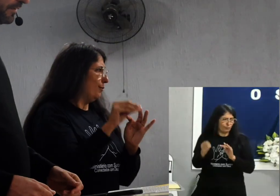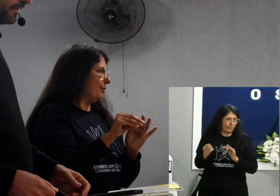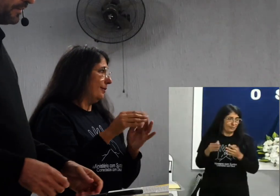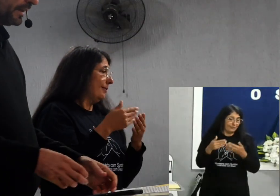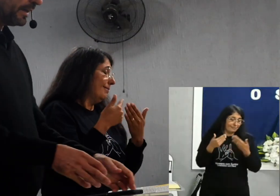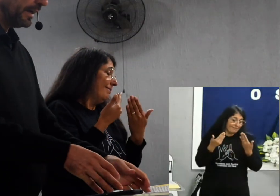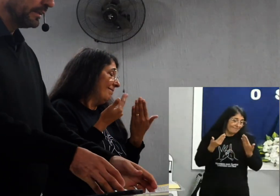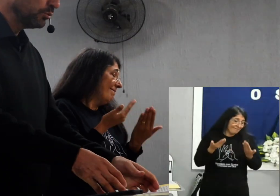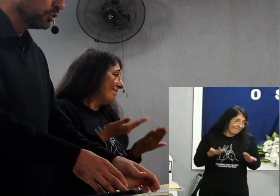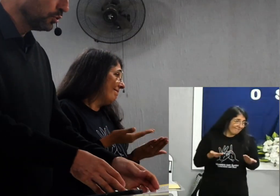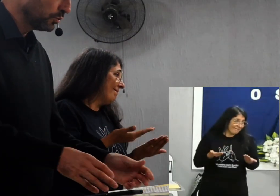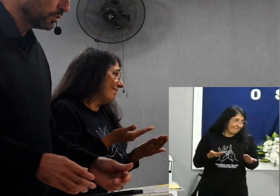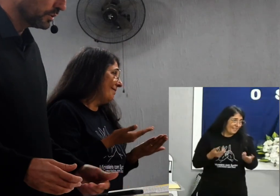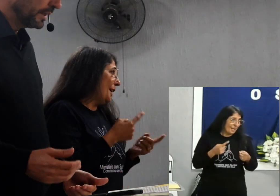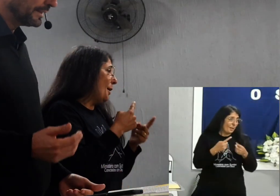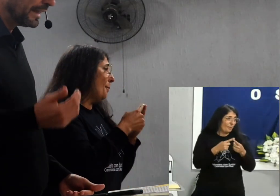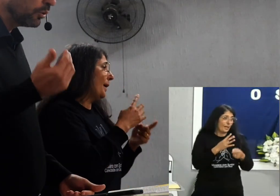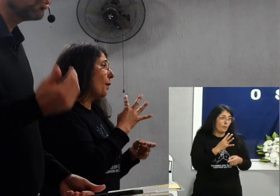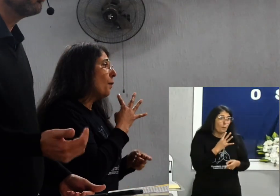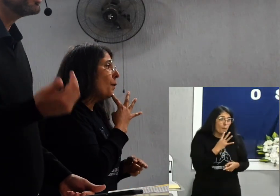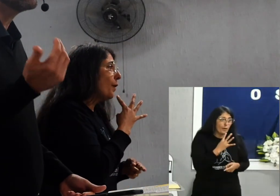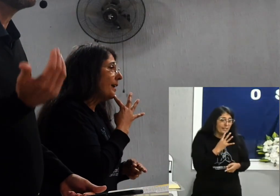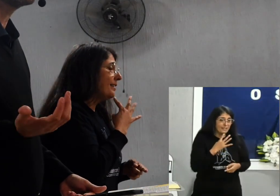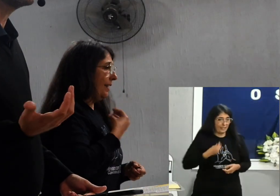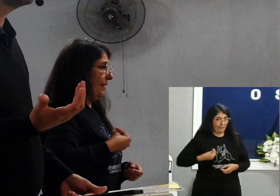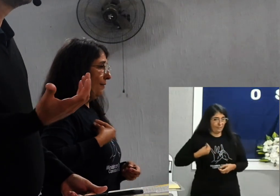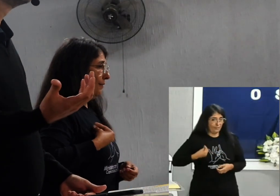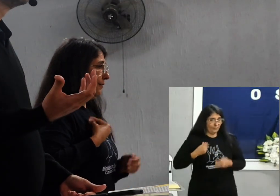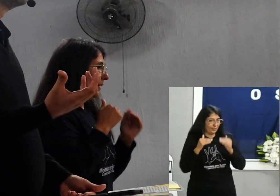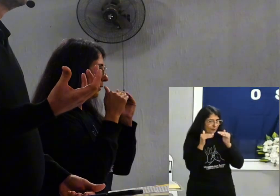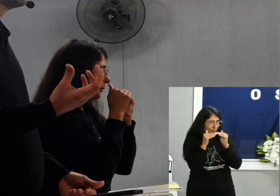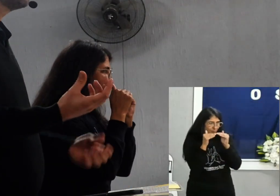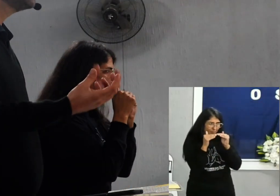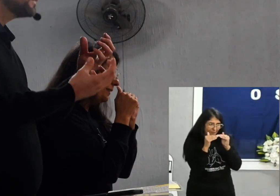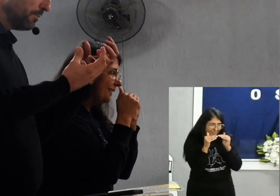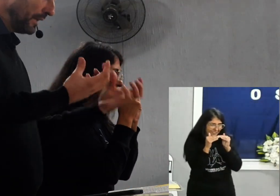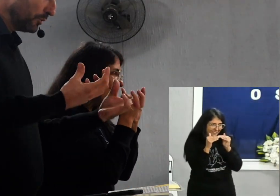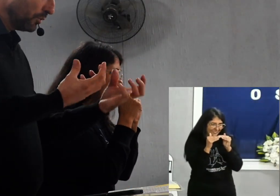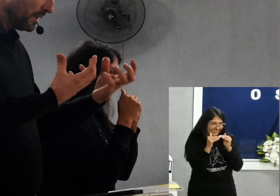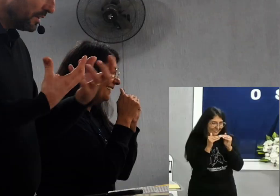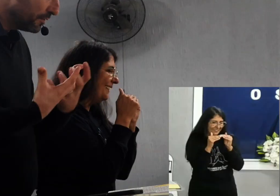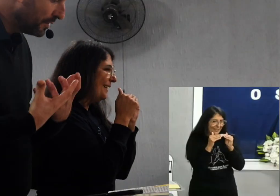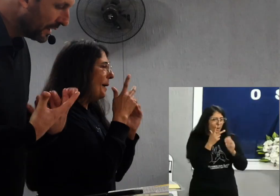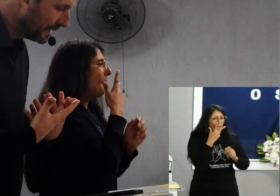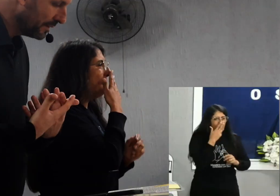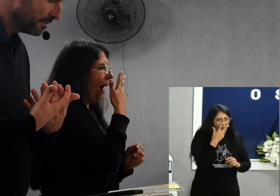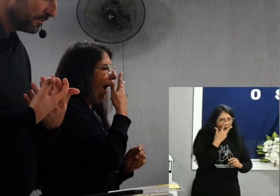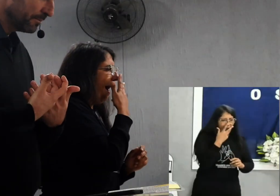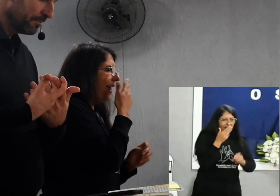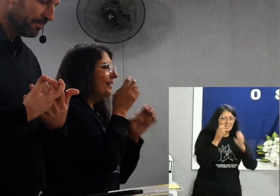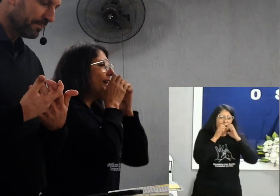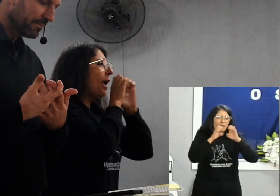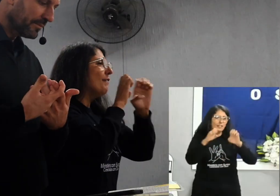Conhecer e viver andam juntos na loucura do Evangelho. Conhecimento e